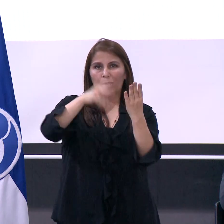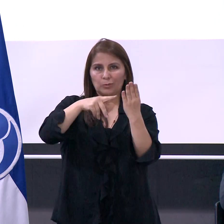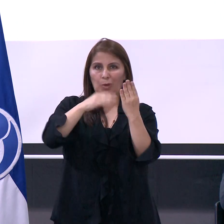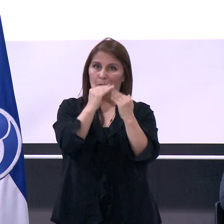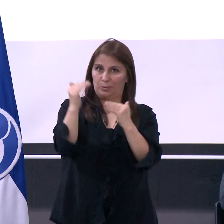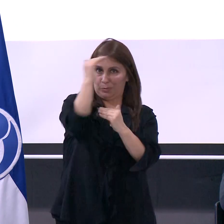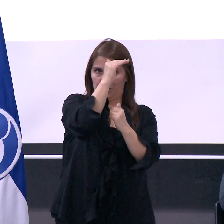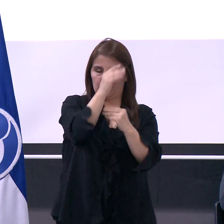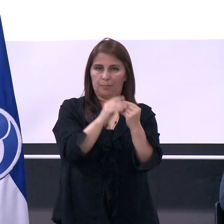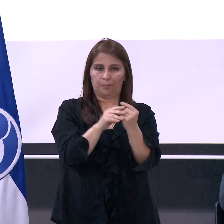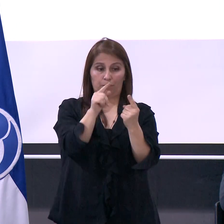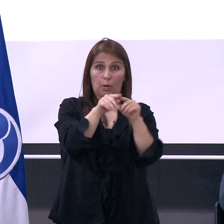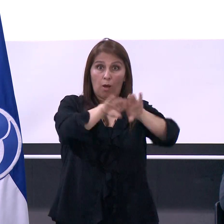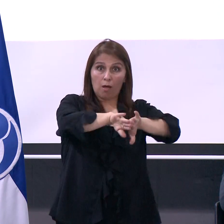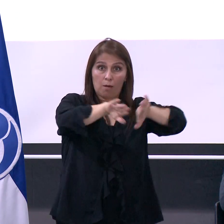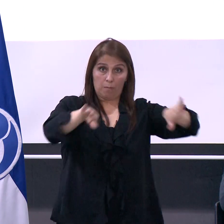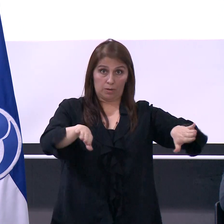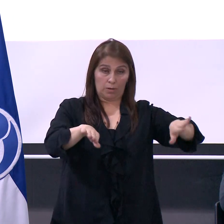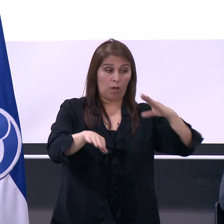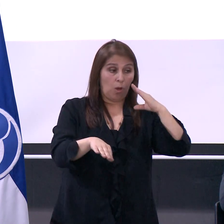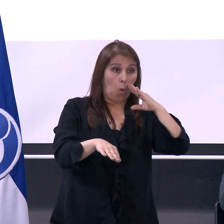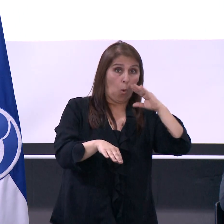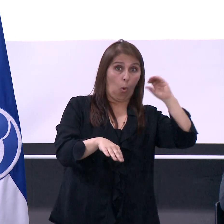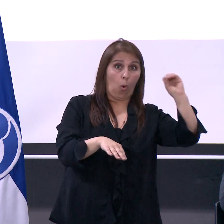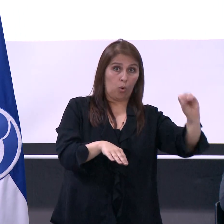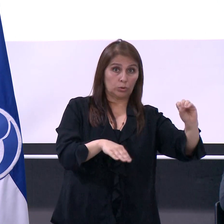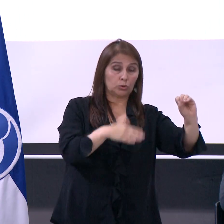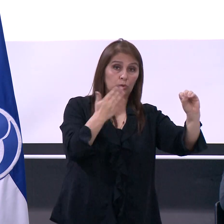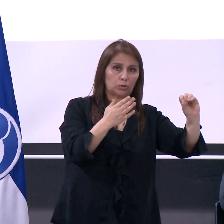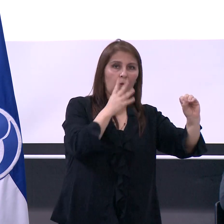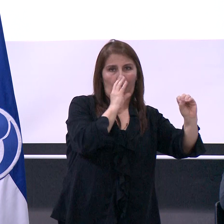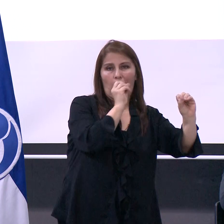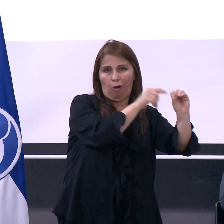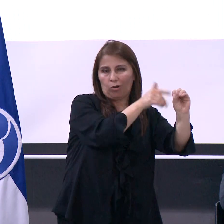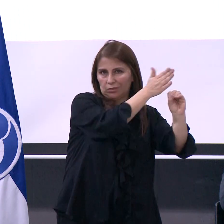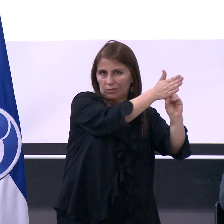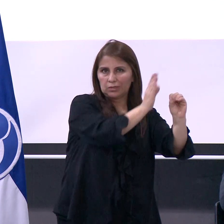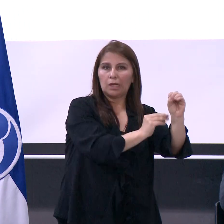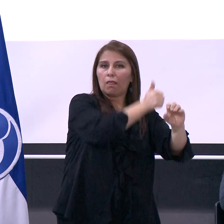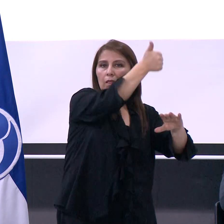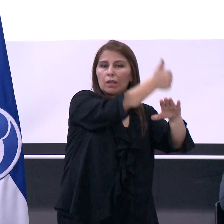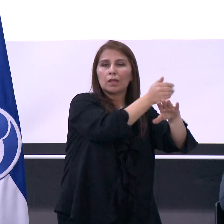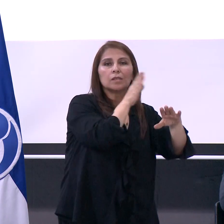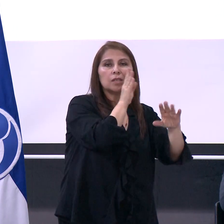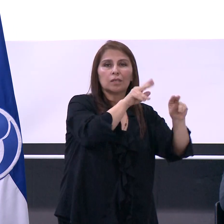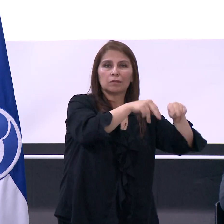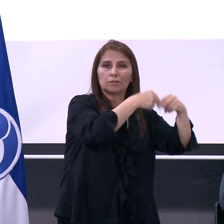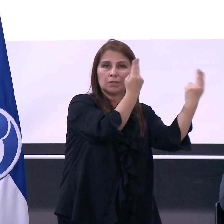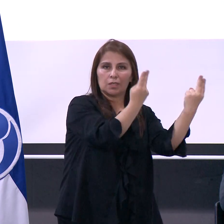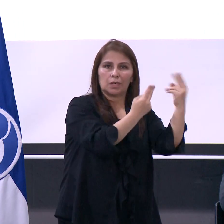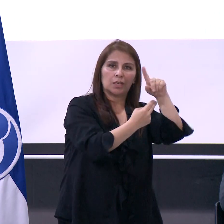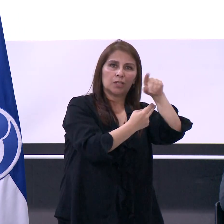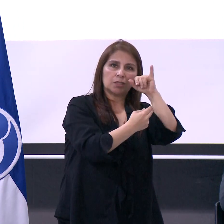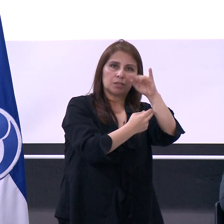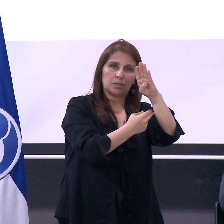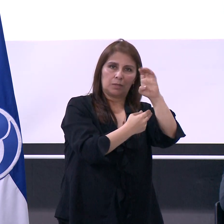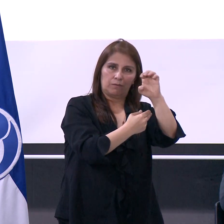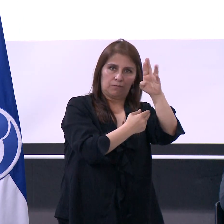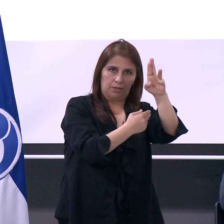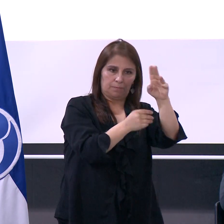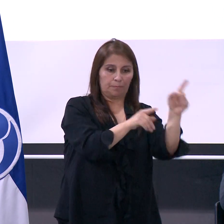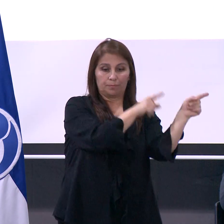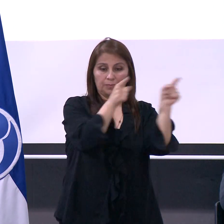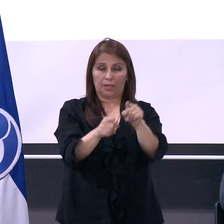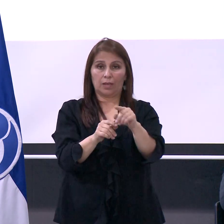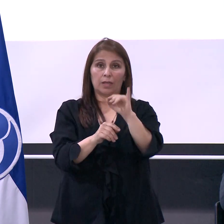en dos secciones la masculina funcionaría en la escuela normal de varones que dirigía en tunja julio ciber y la femenina en serial y